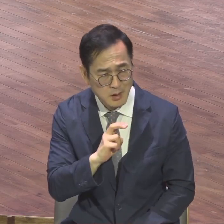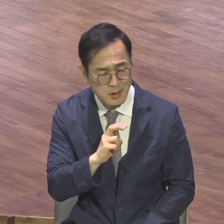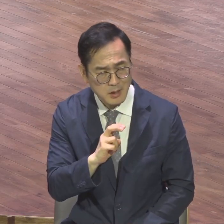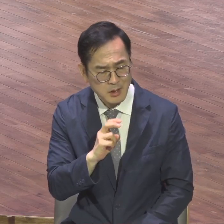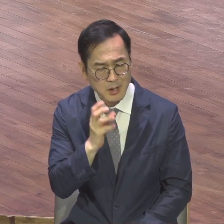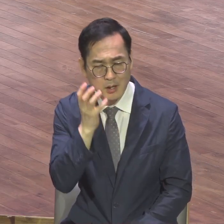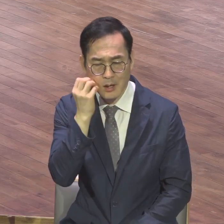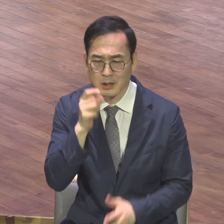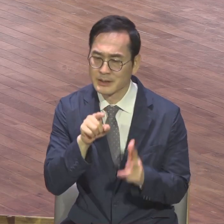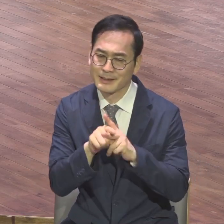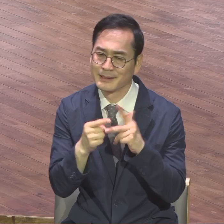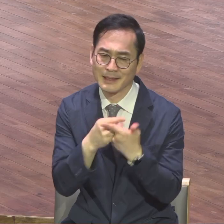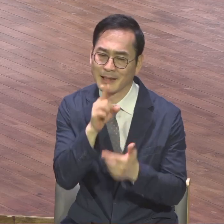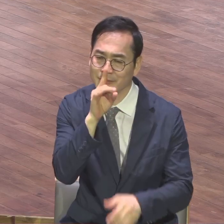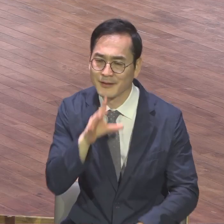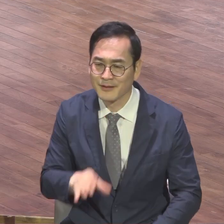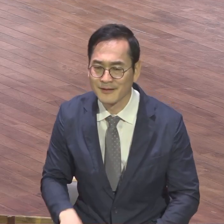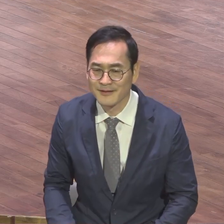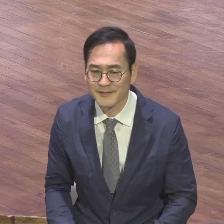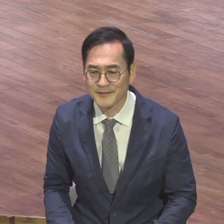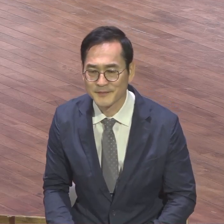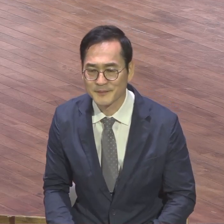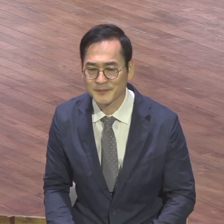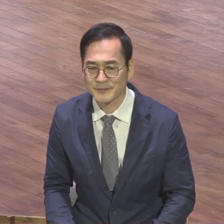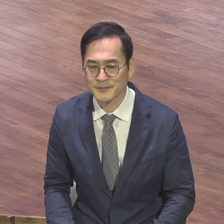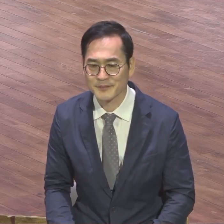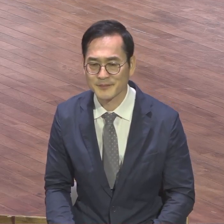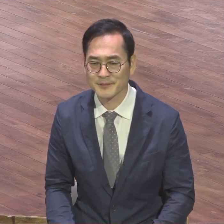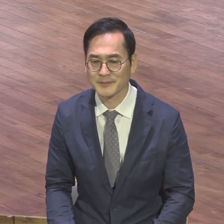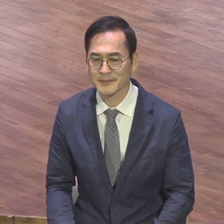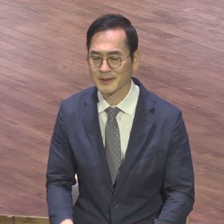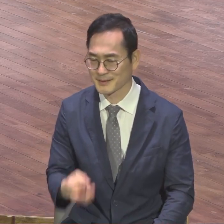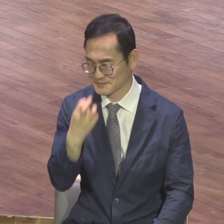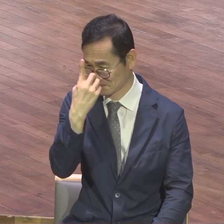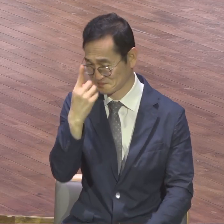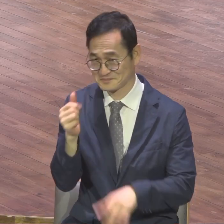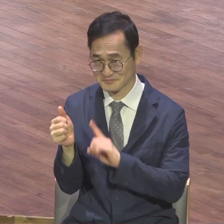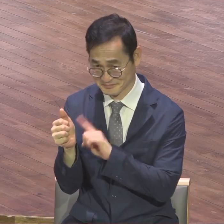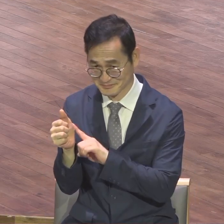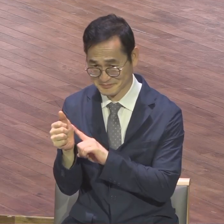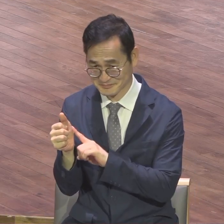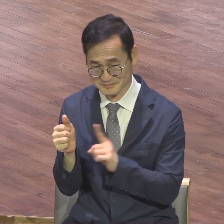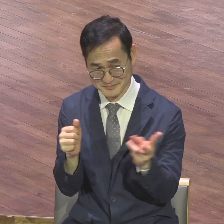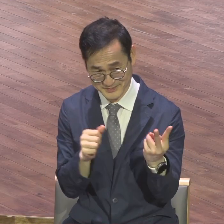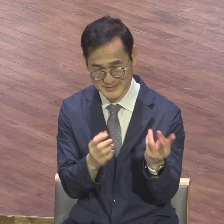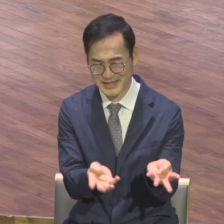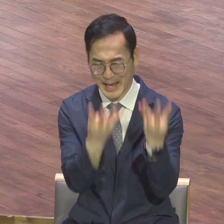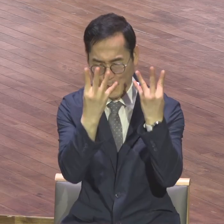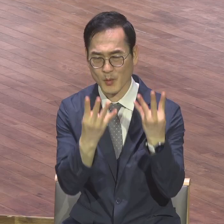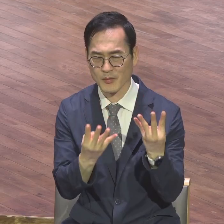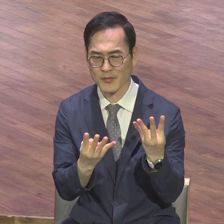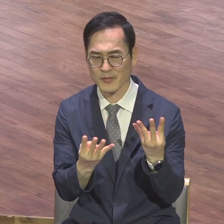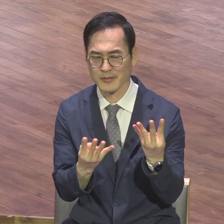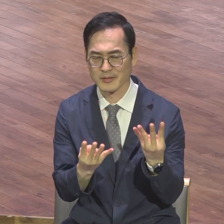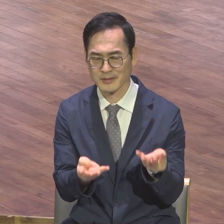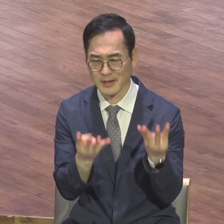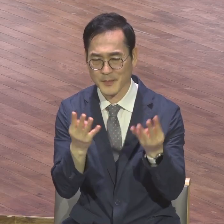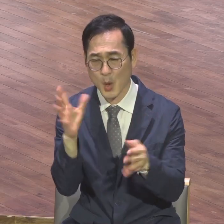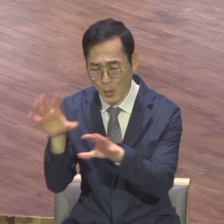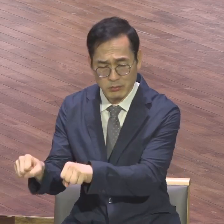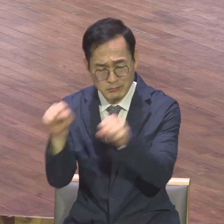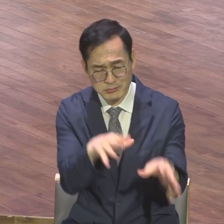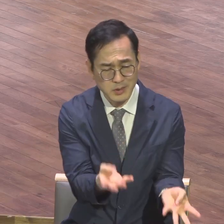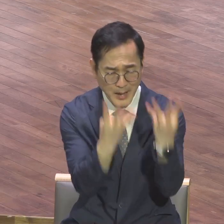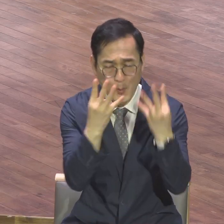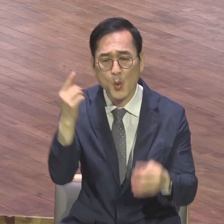이 간수는 바울과 실라가 왜 감옥에 들어왔는지 잘 알고 있어요.